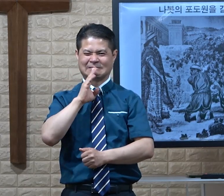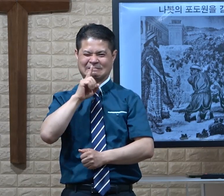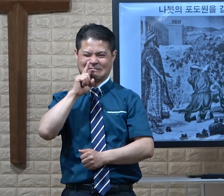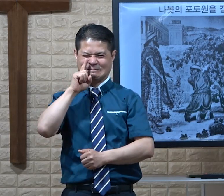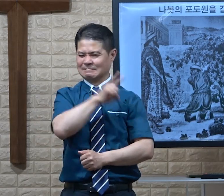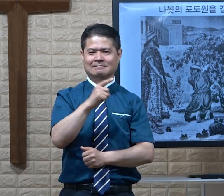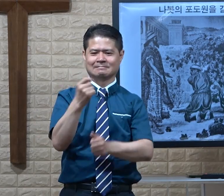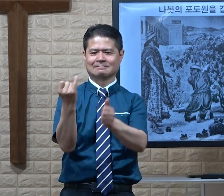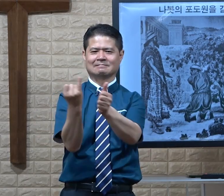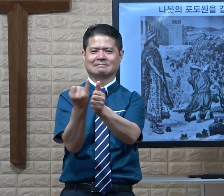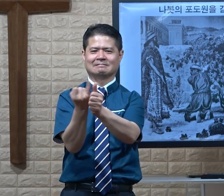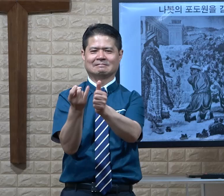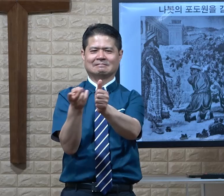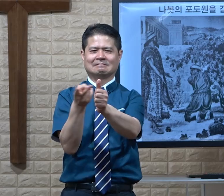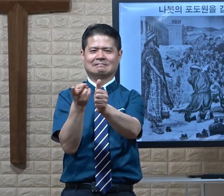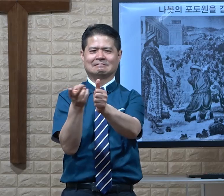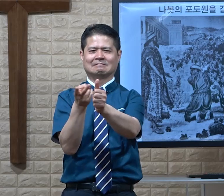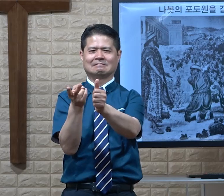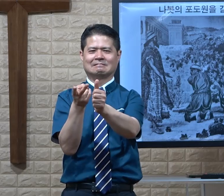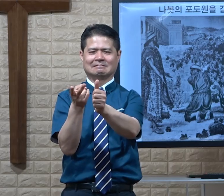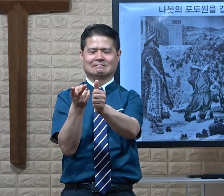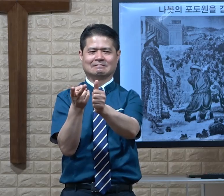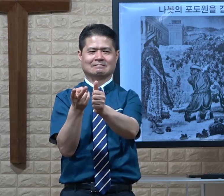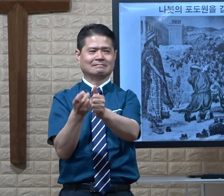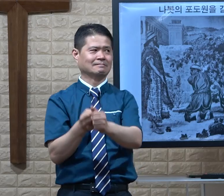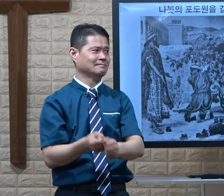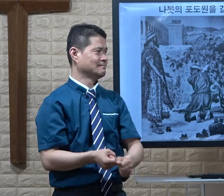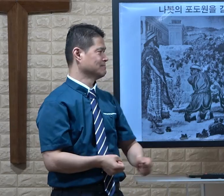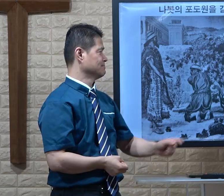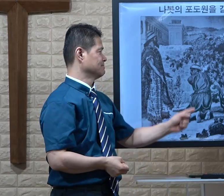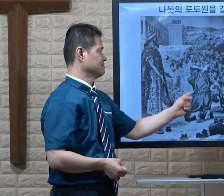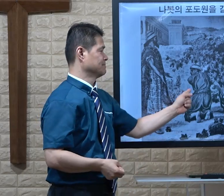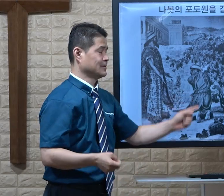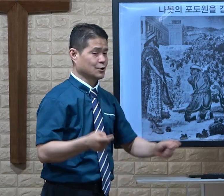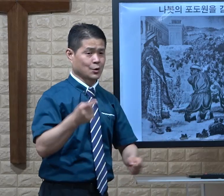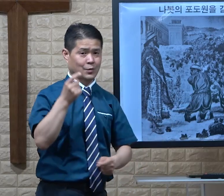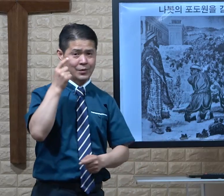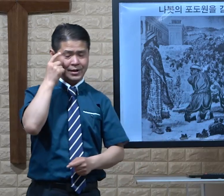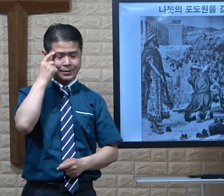이사벨 여인으로 가장 후대의 악한 남녀였습니다.